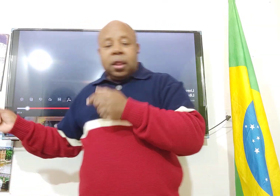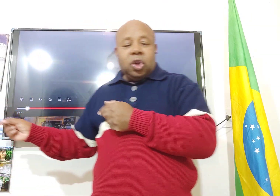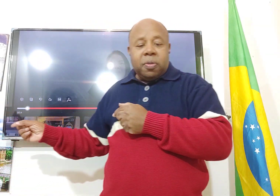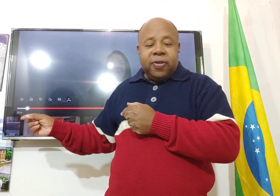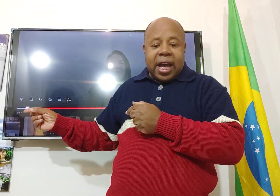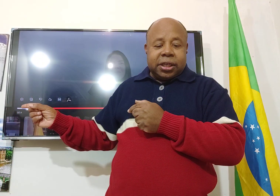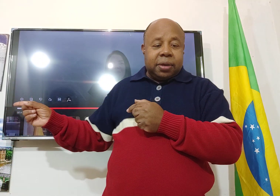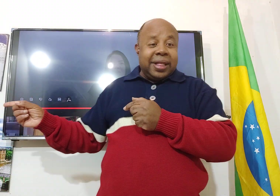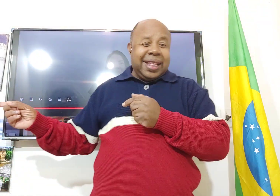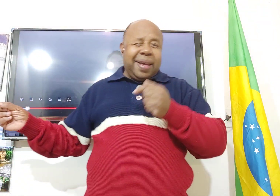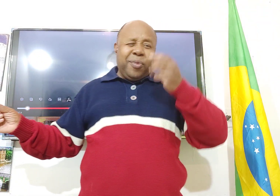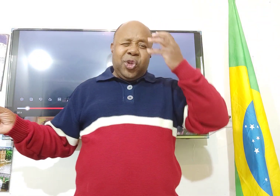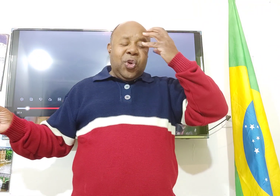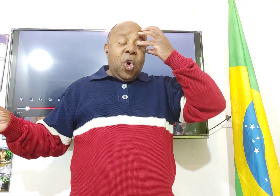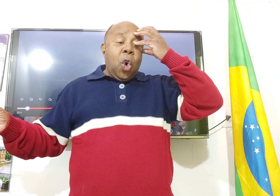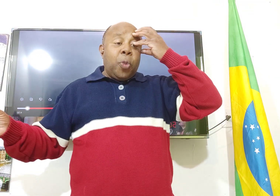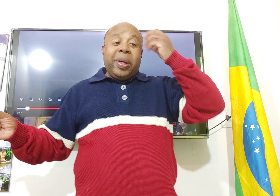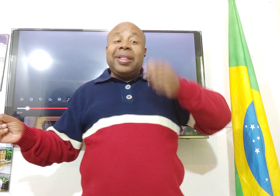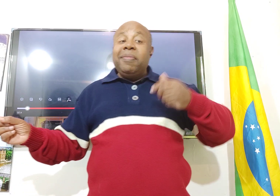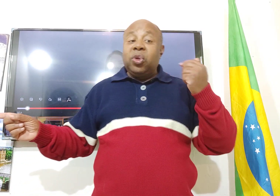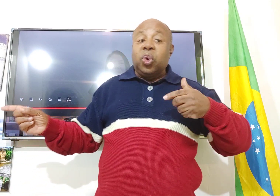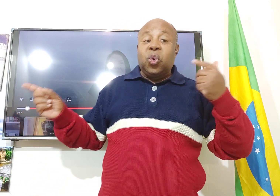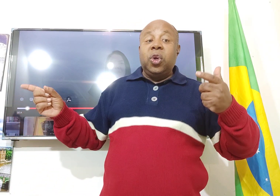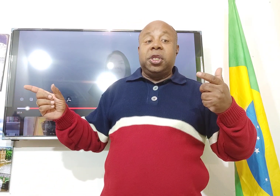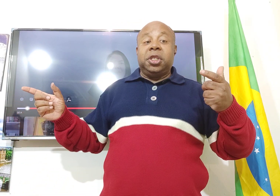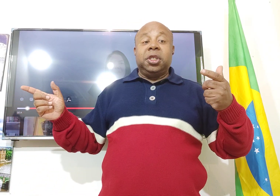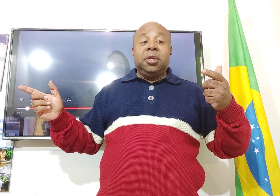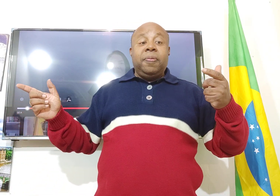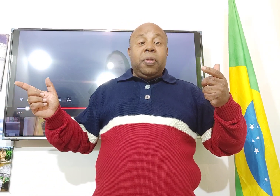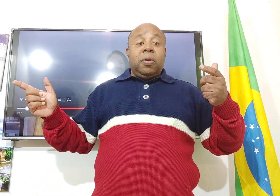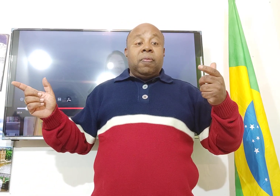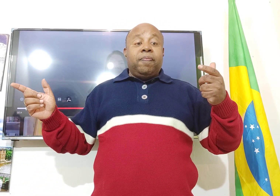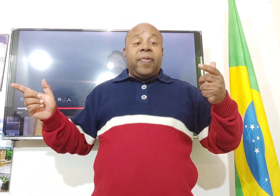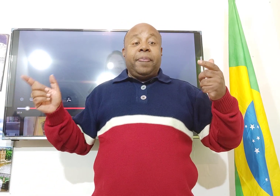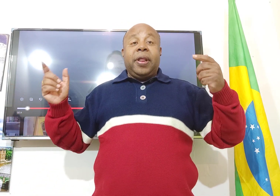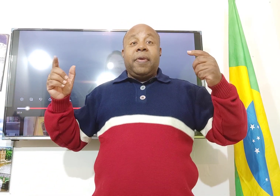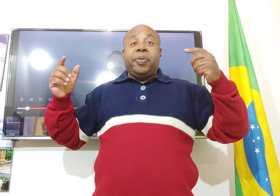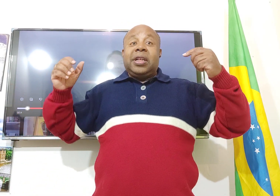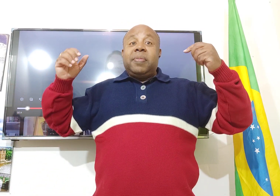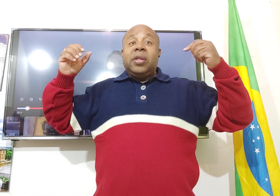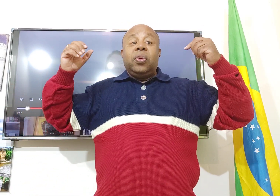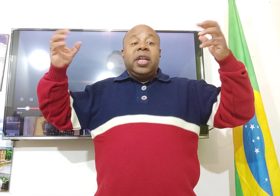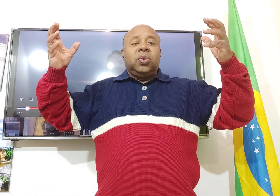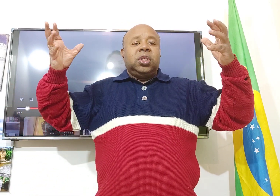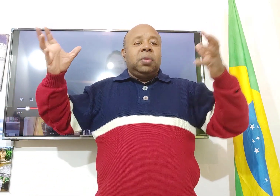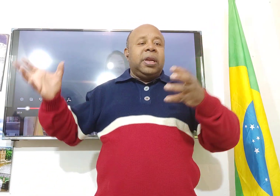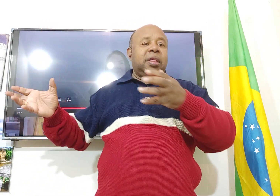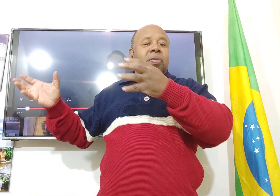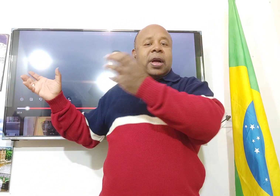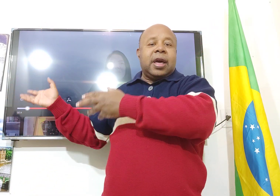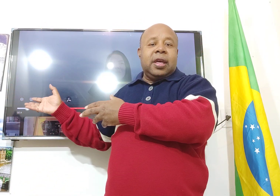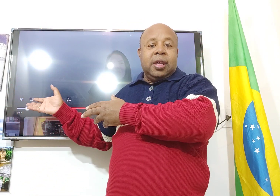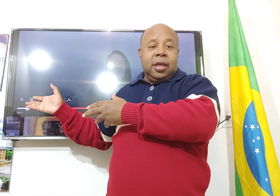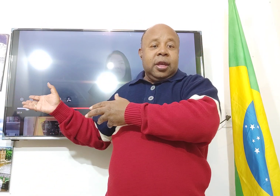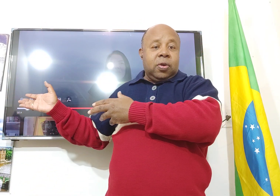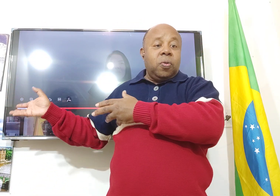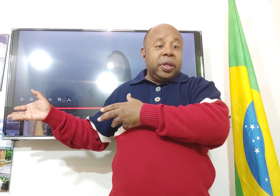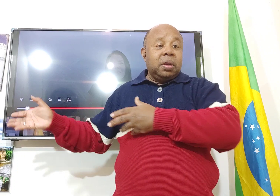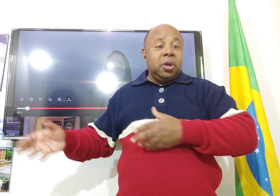Esse homem viaja, mas ele é muito... O pensamento do Cury, gente, vai precisar de mais de 200 anos para nascer um cara com o pensamento